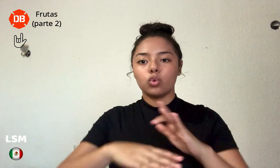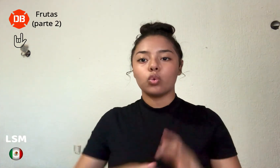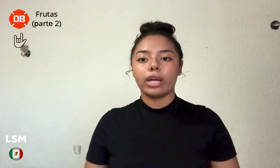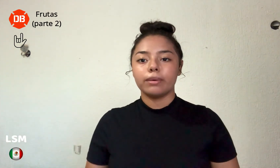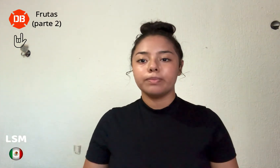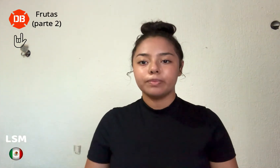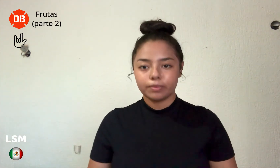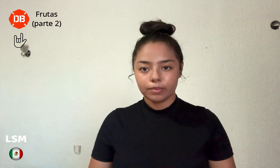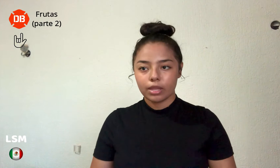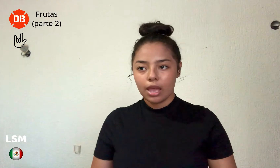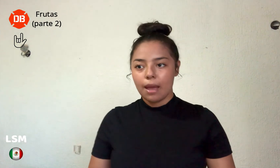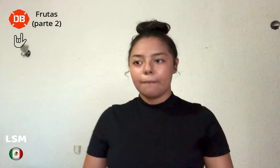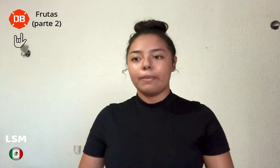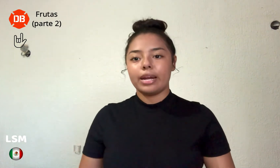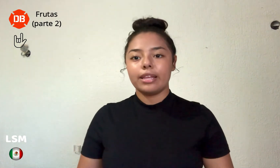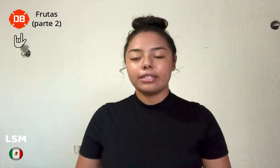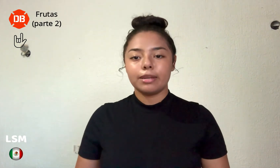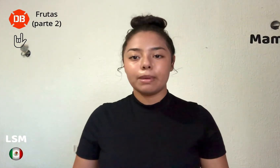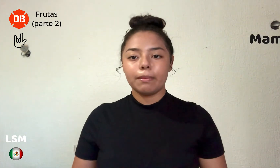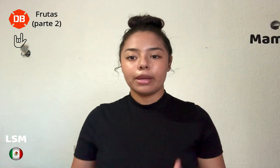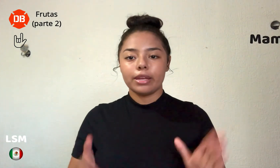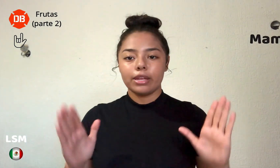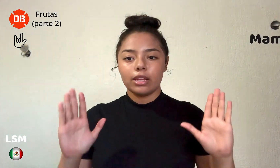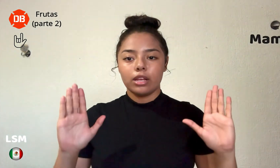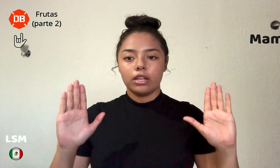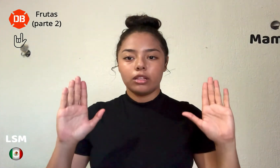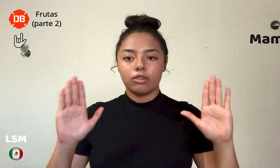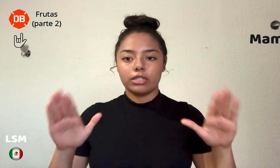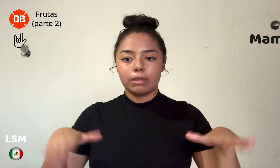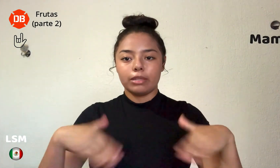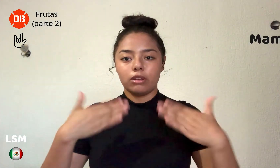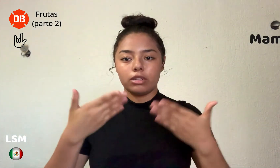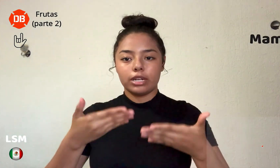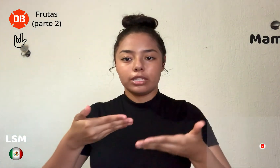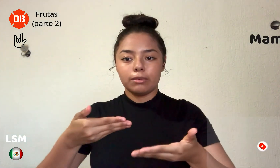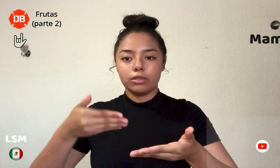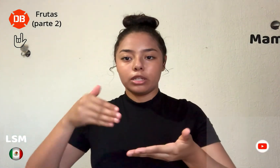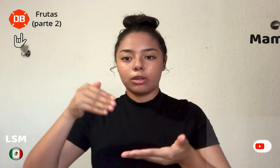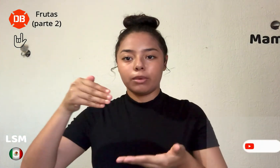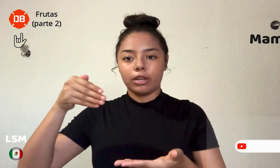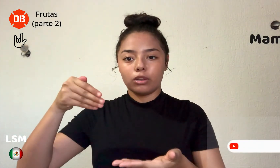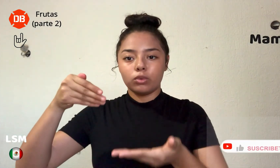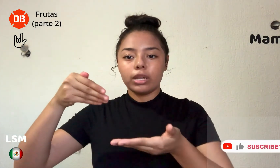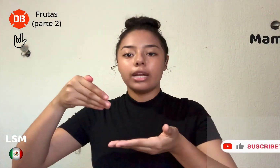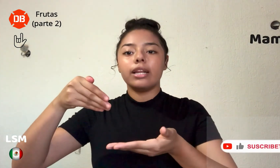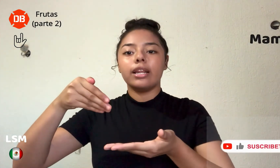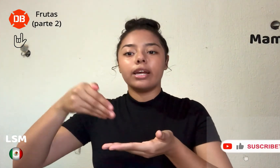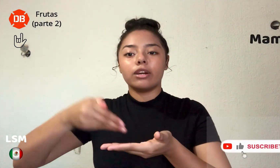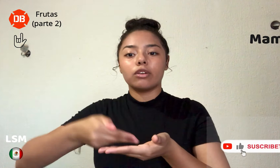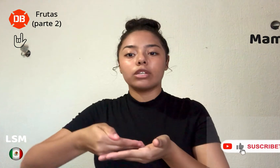tuna. Para decir mamey, nuestra mano los agachamos y como que con una la